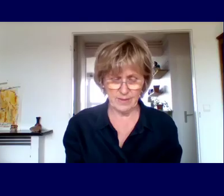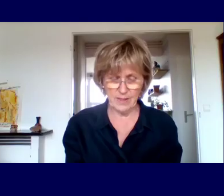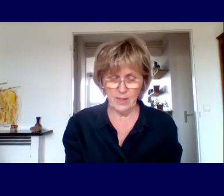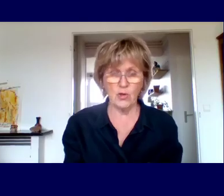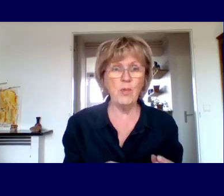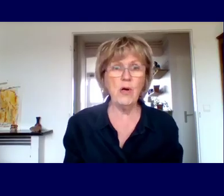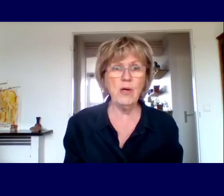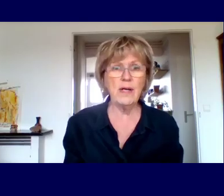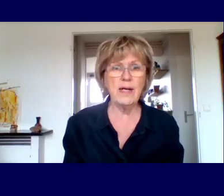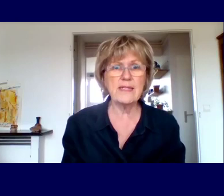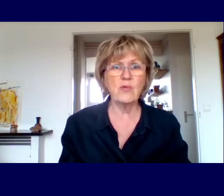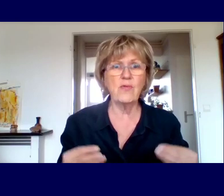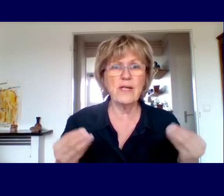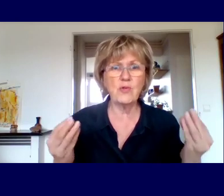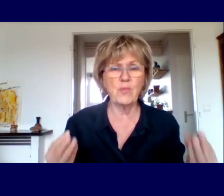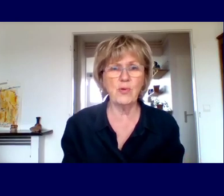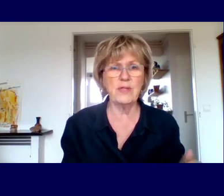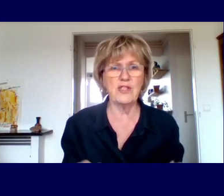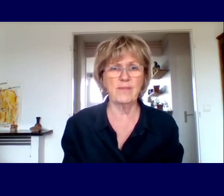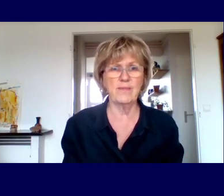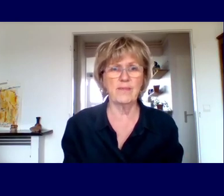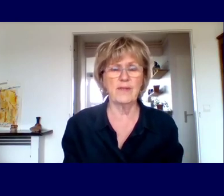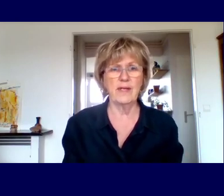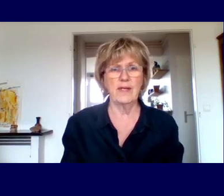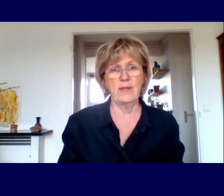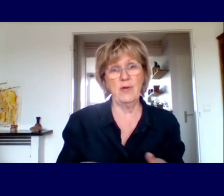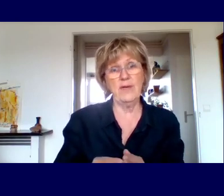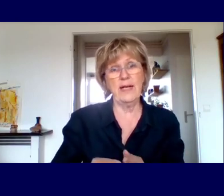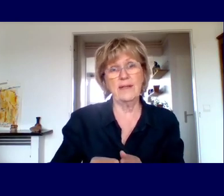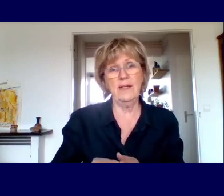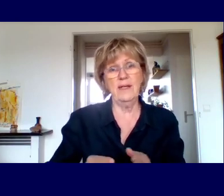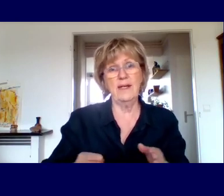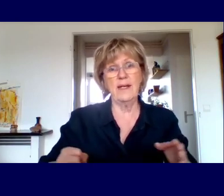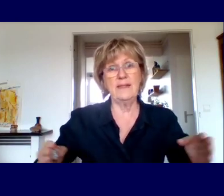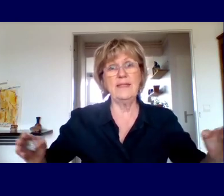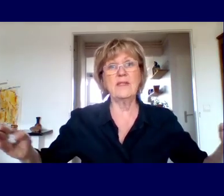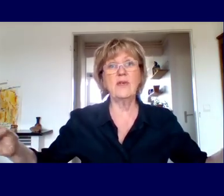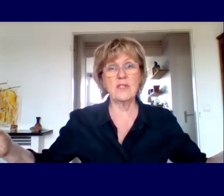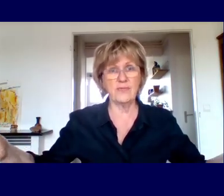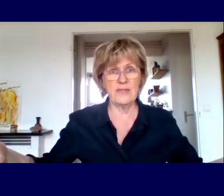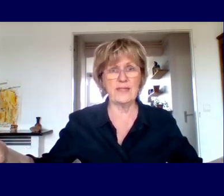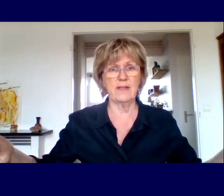comment est-ce qu'on va se protéger et donc va garder la distance physique